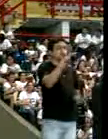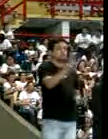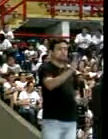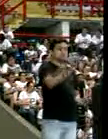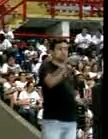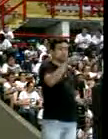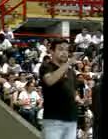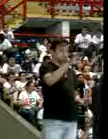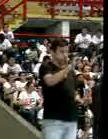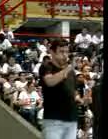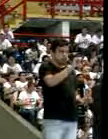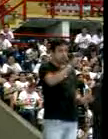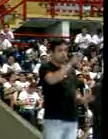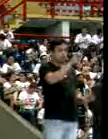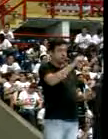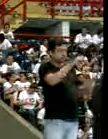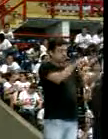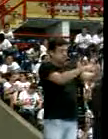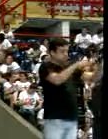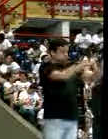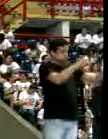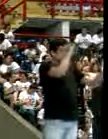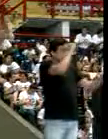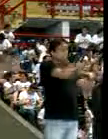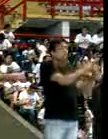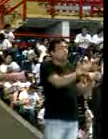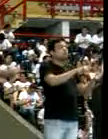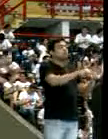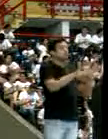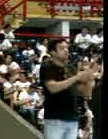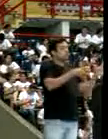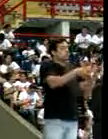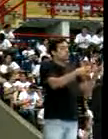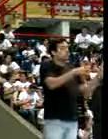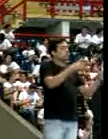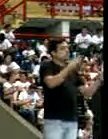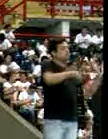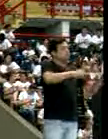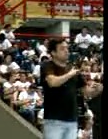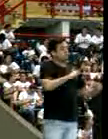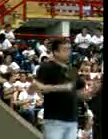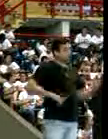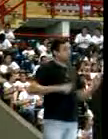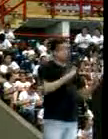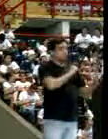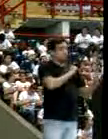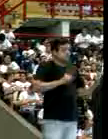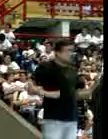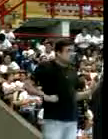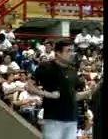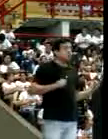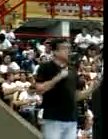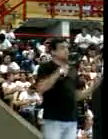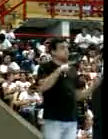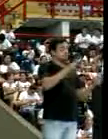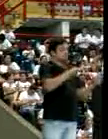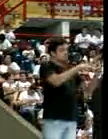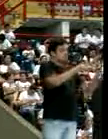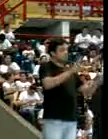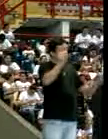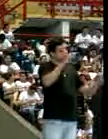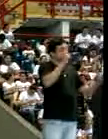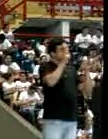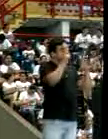bancada ruralista. O que é essa bancada ruralista? São deputados e senadores que representam